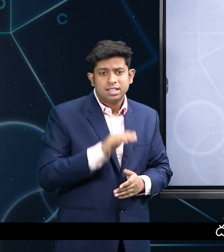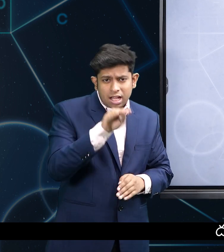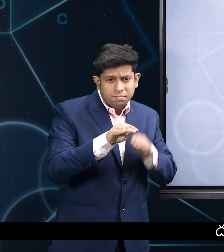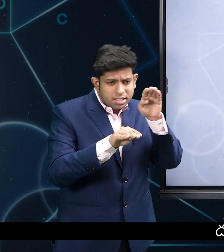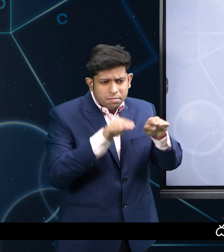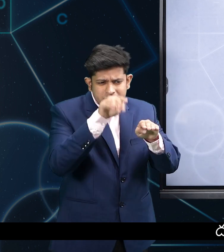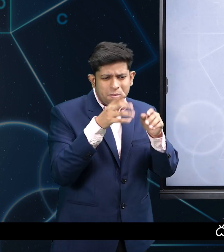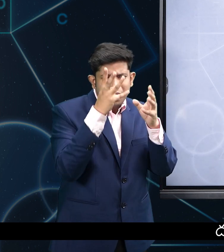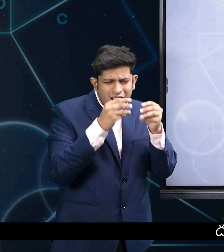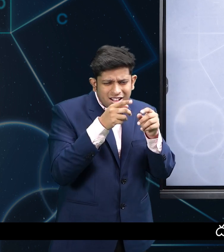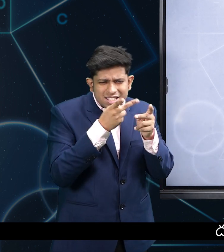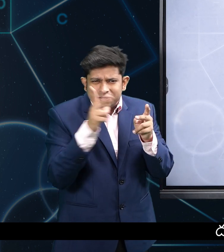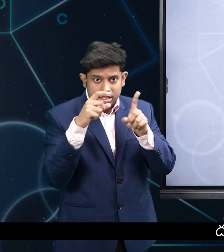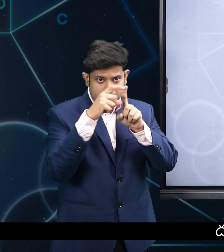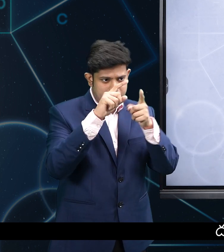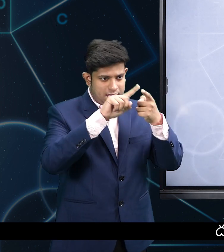దశల విచలనం పద్ధతి.